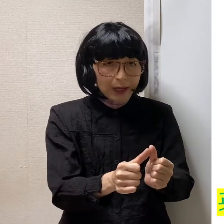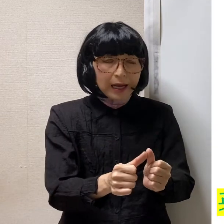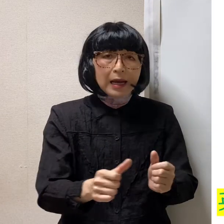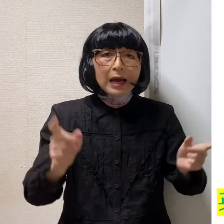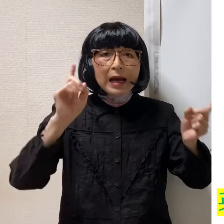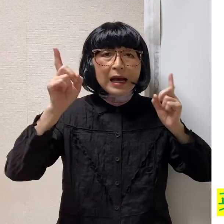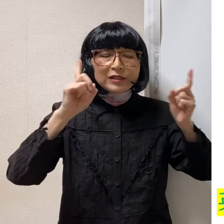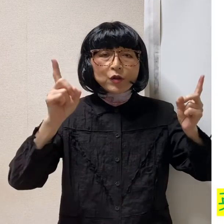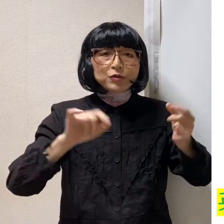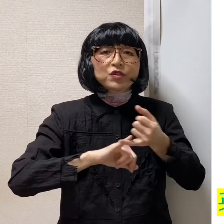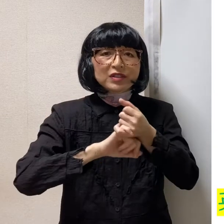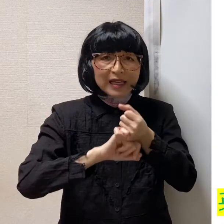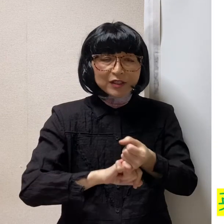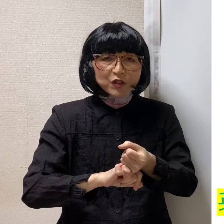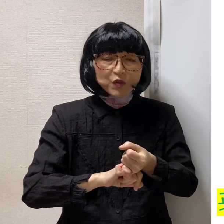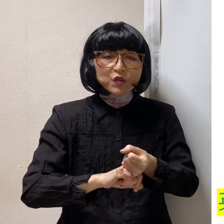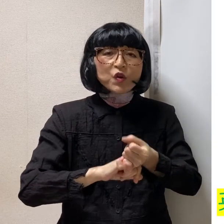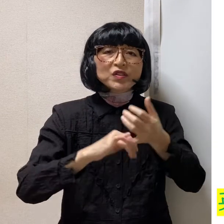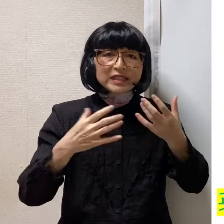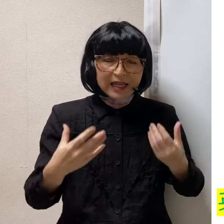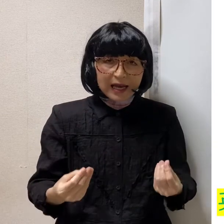彼らは遊ぶ約束をした。